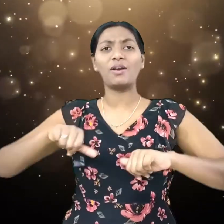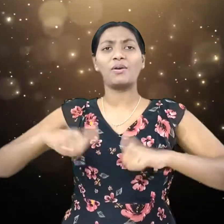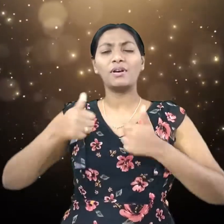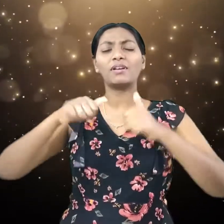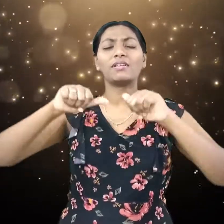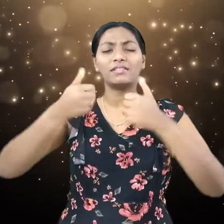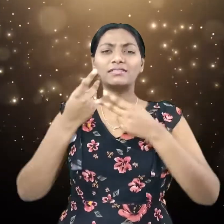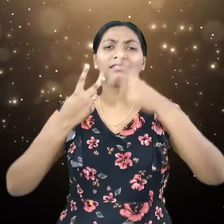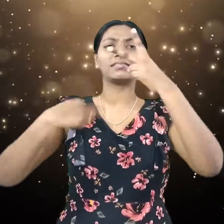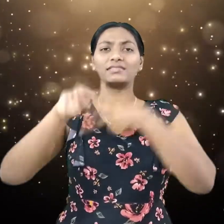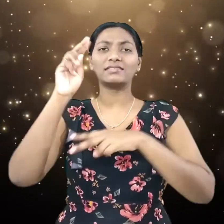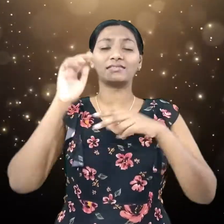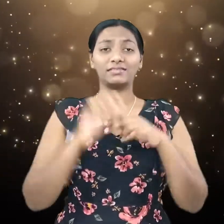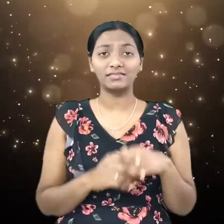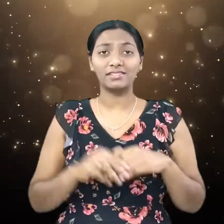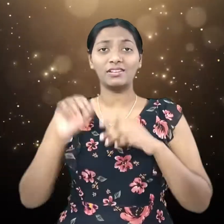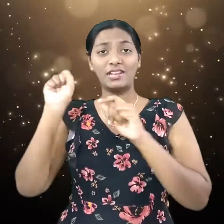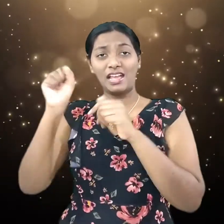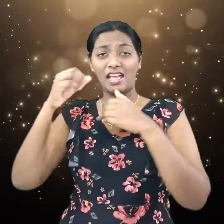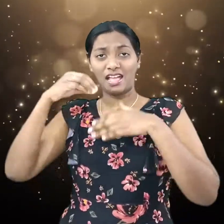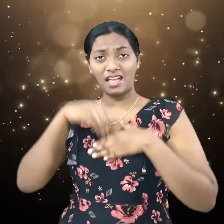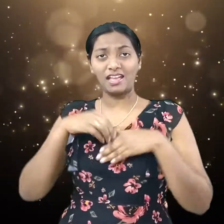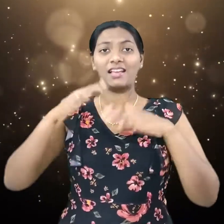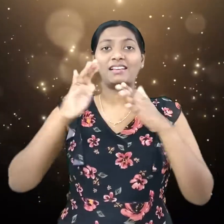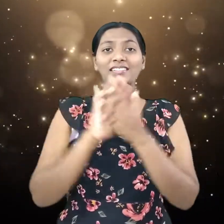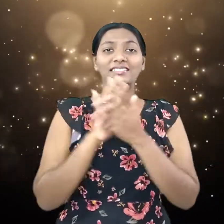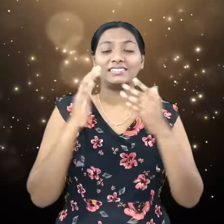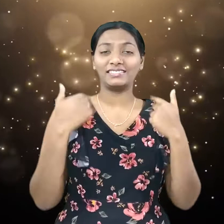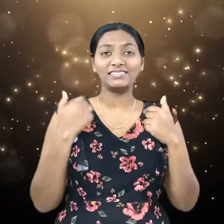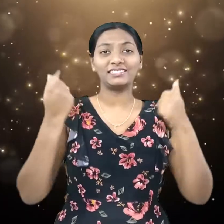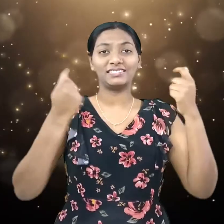जयवंत से बढ़कर,